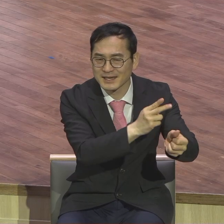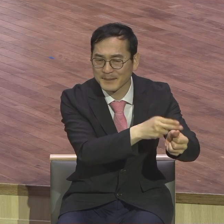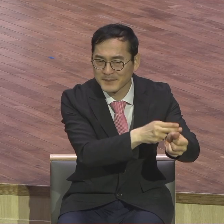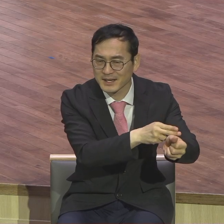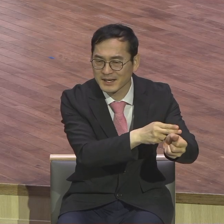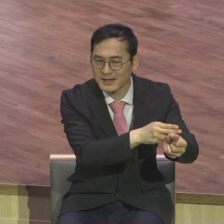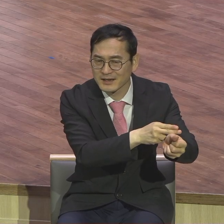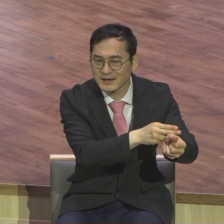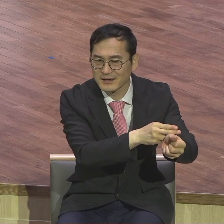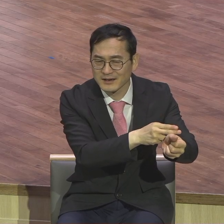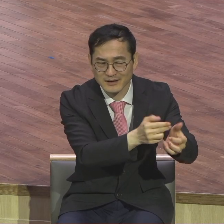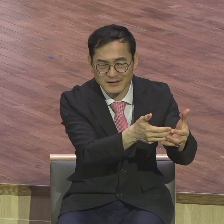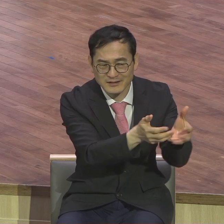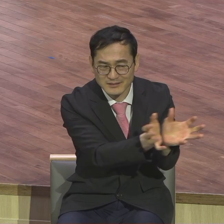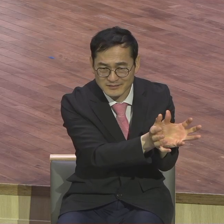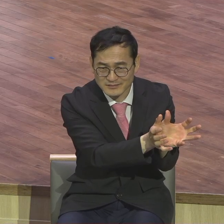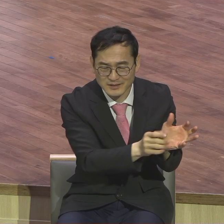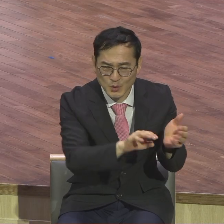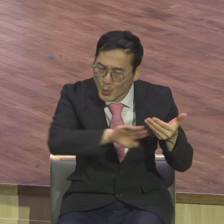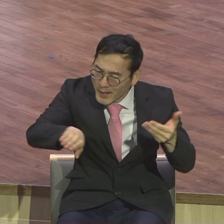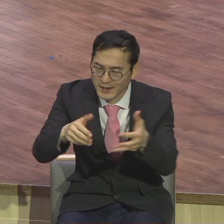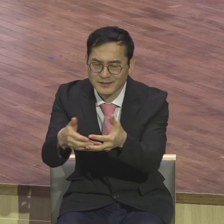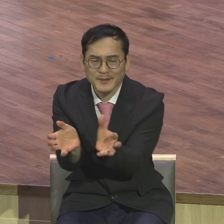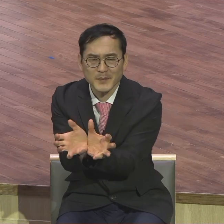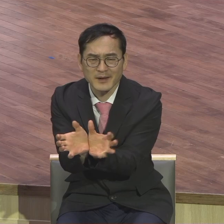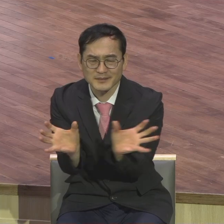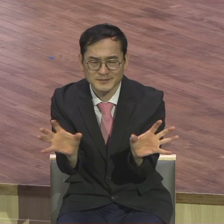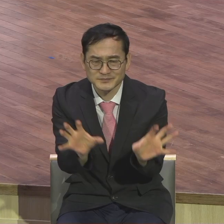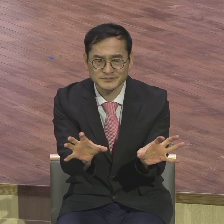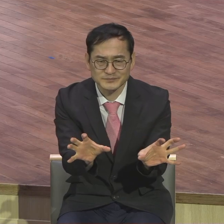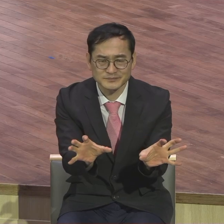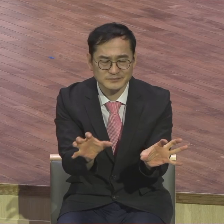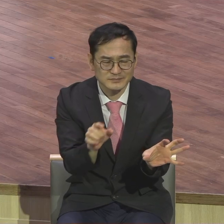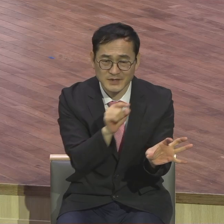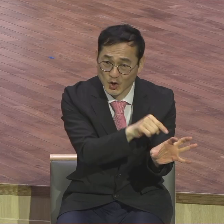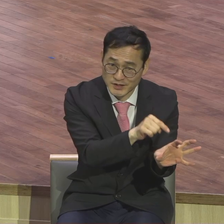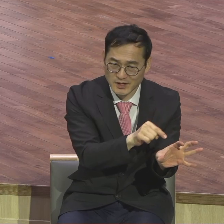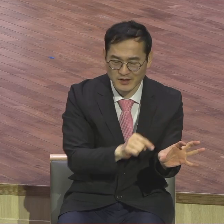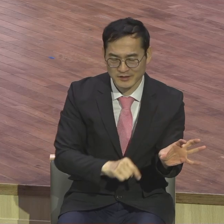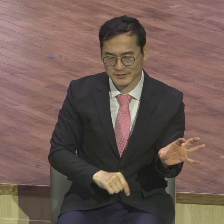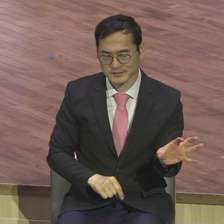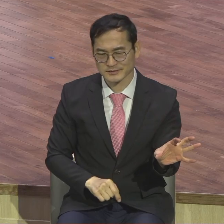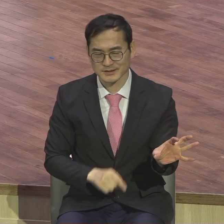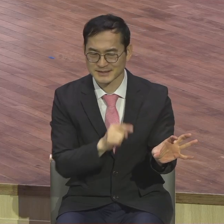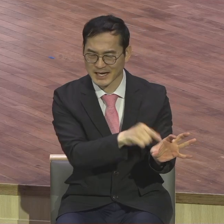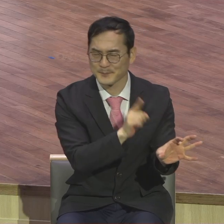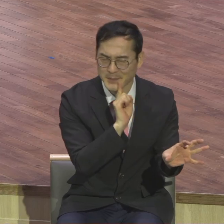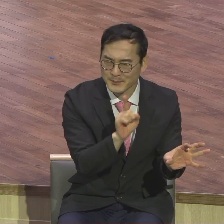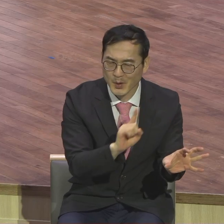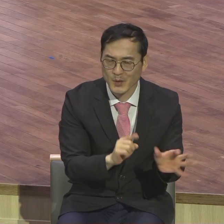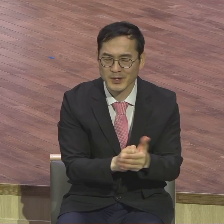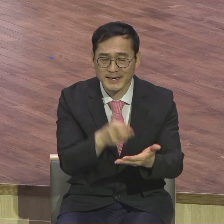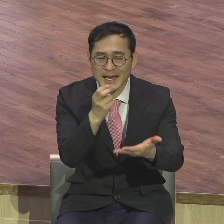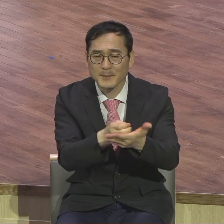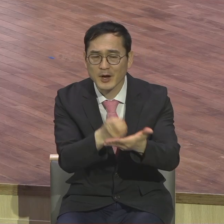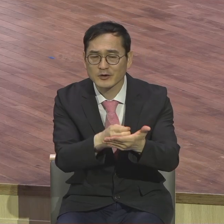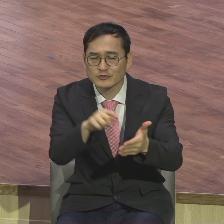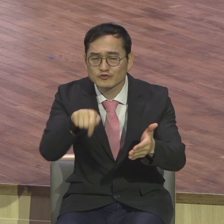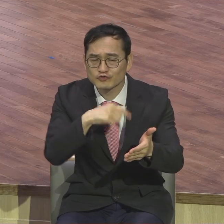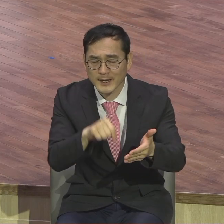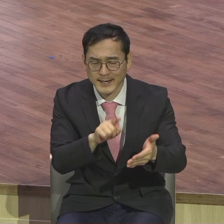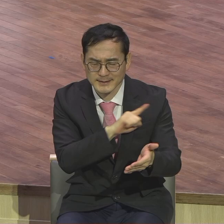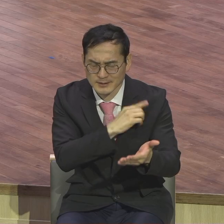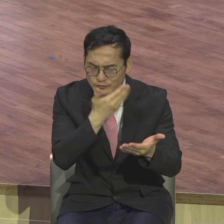대표가 개명 중에 황금률이 있다. 그것이 마태문 7장 10절에 나오는 거죠.